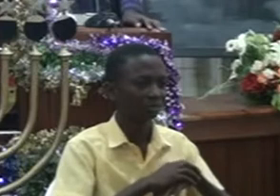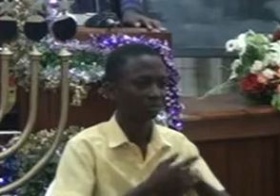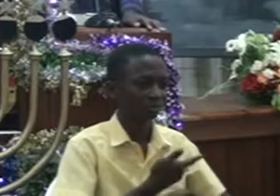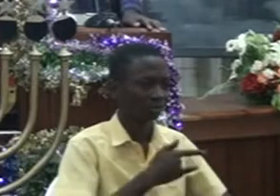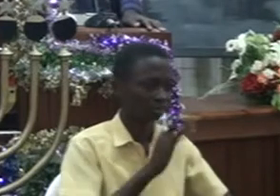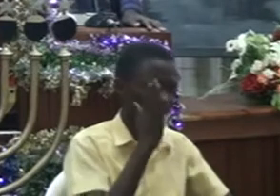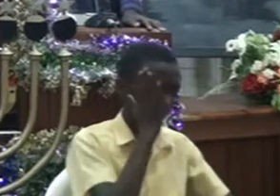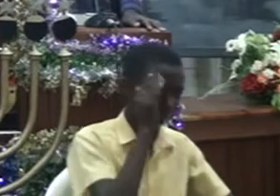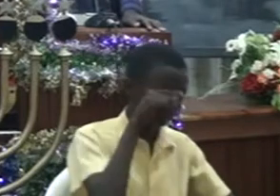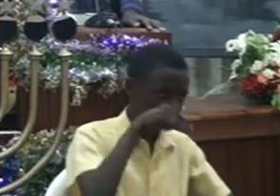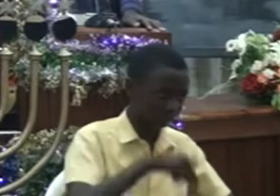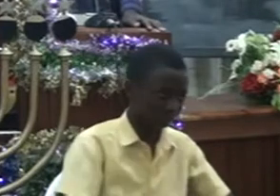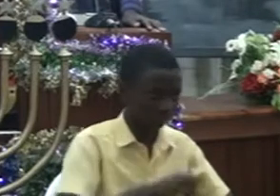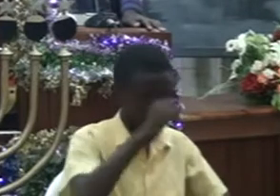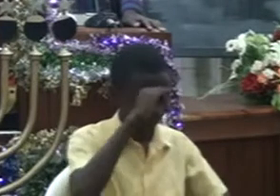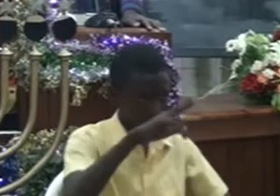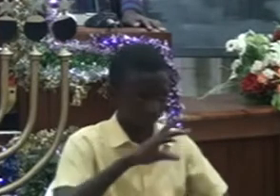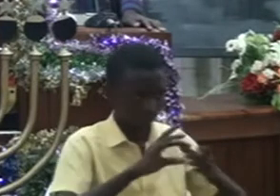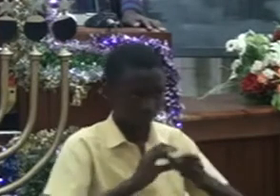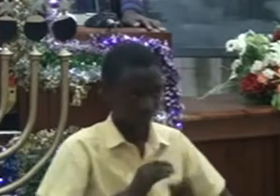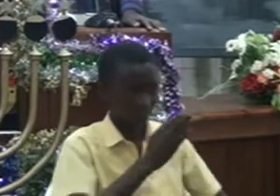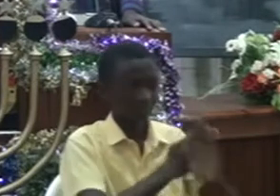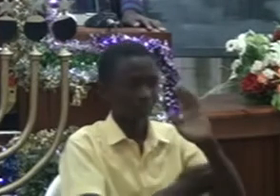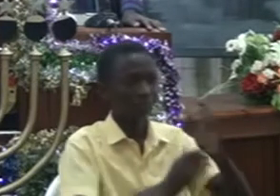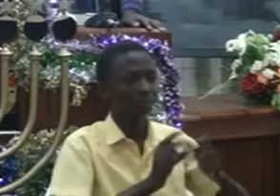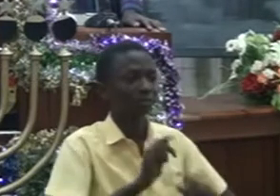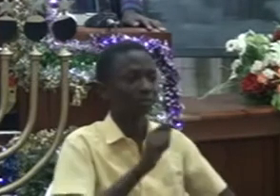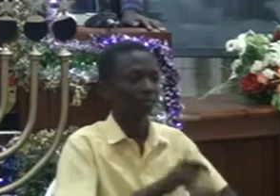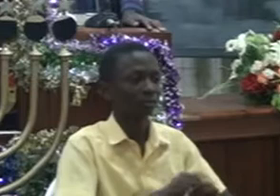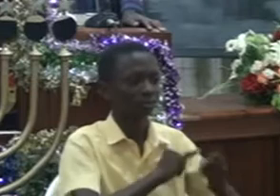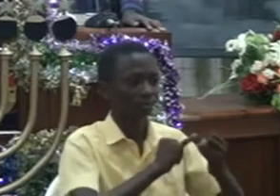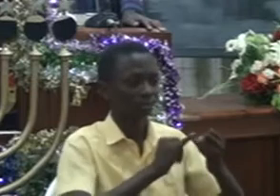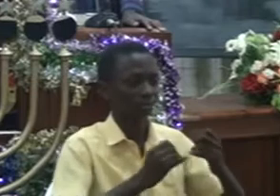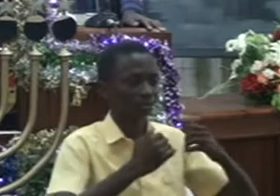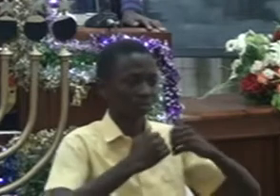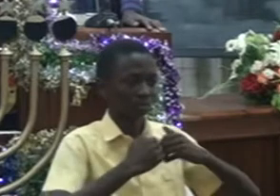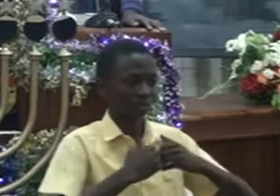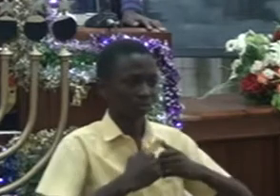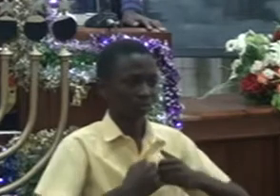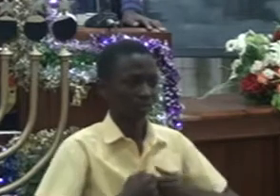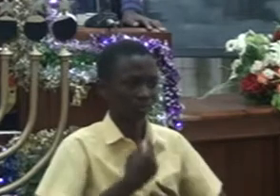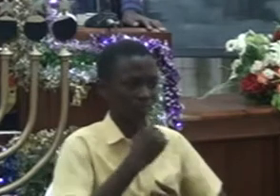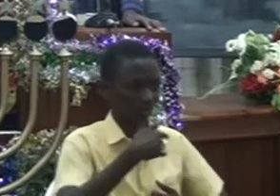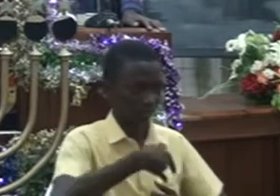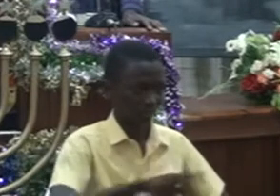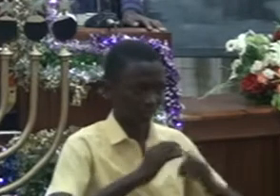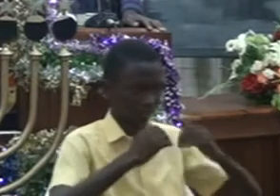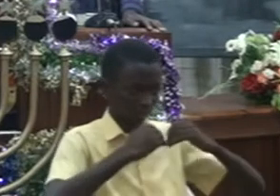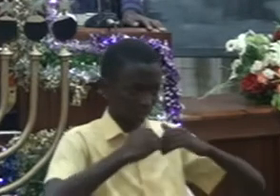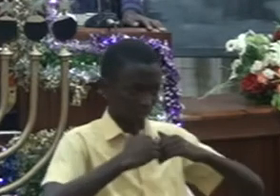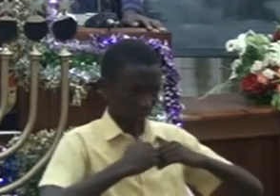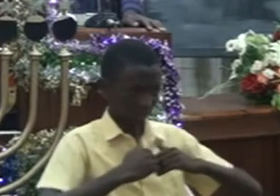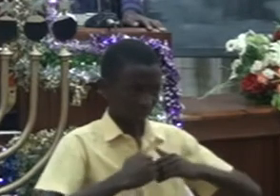ils savent que les hommes de Dieu du temps de la fin ont déclaré qu'il y a deux périodes les